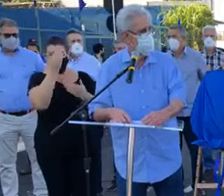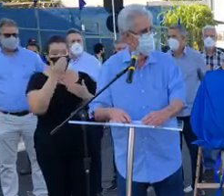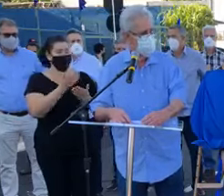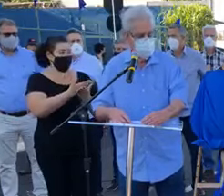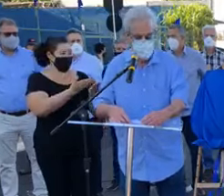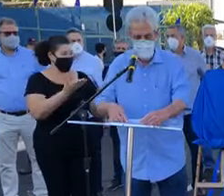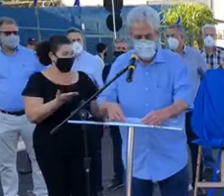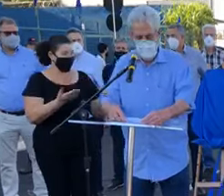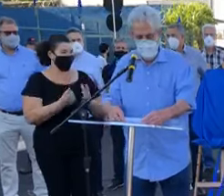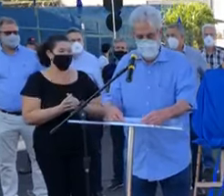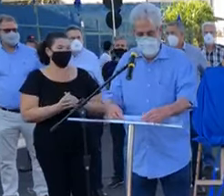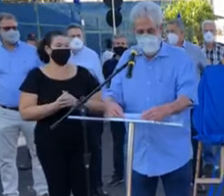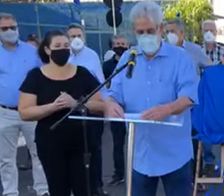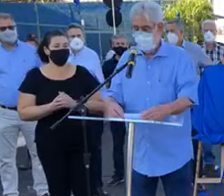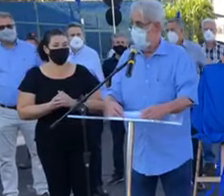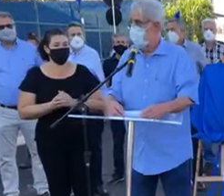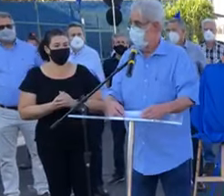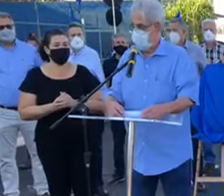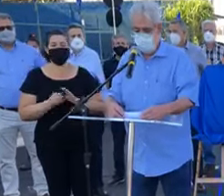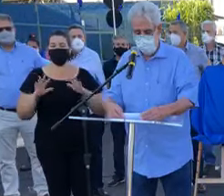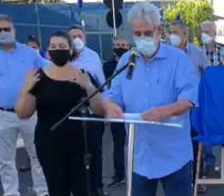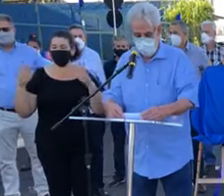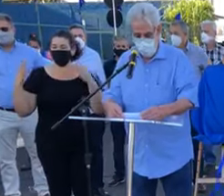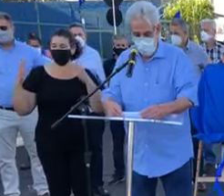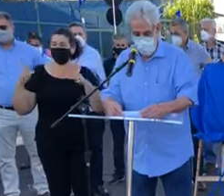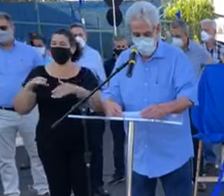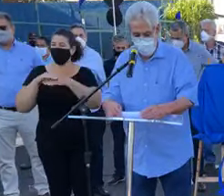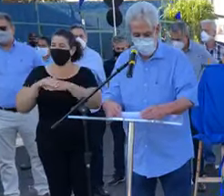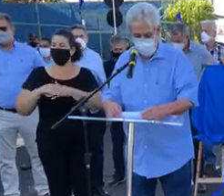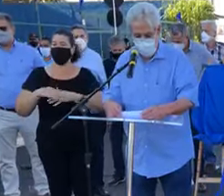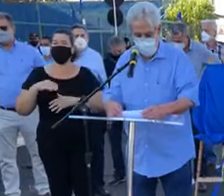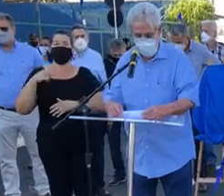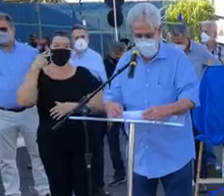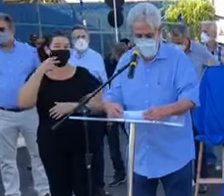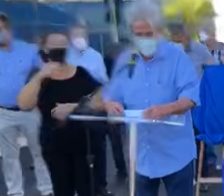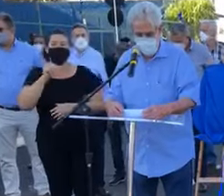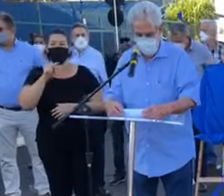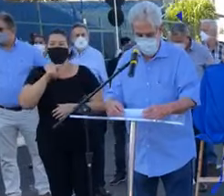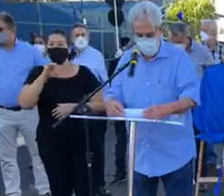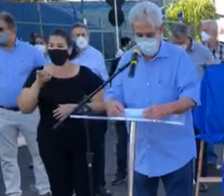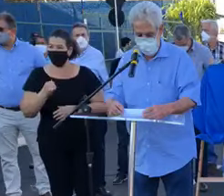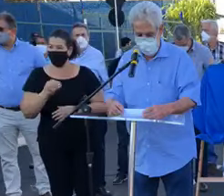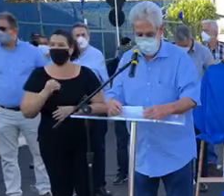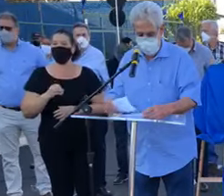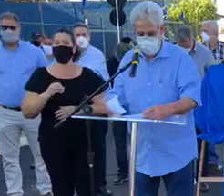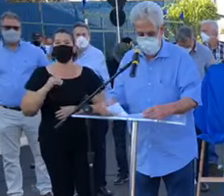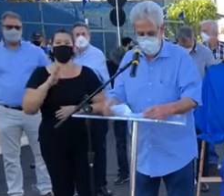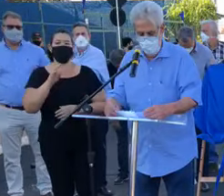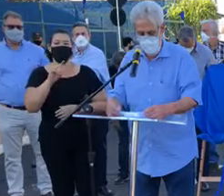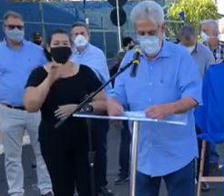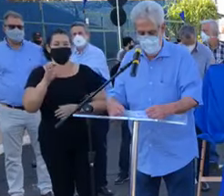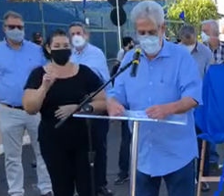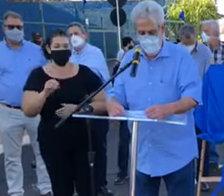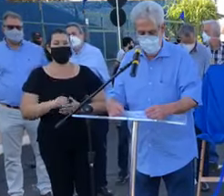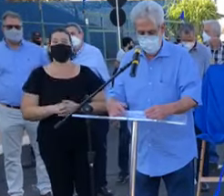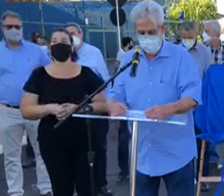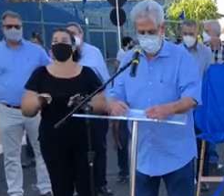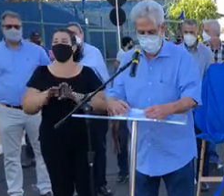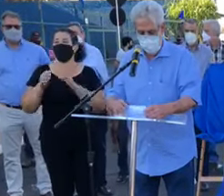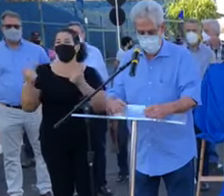todos. Quero saudar os vereadores Carrijo, Bozó, Cleiton César,